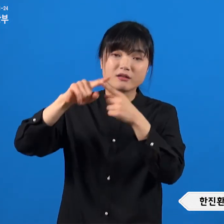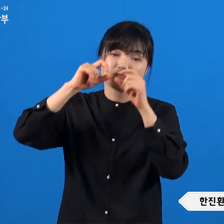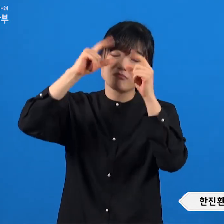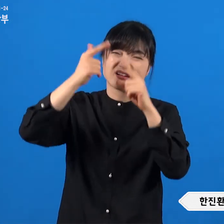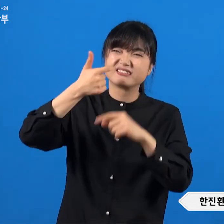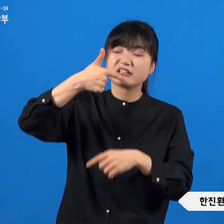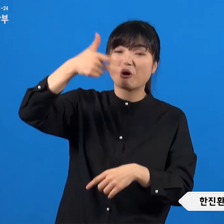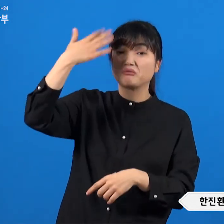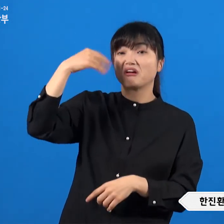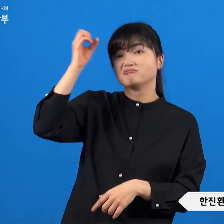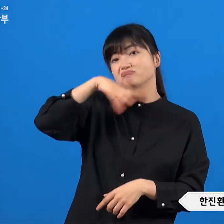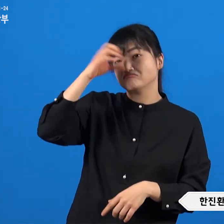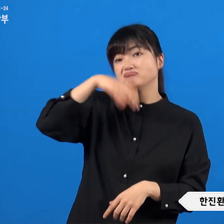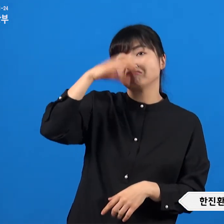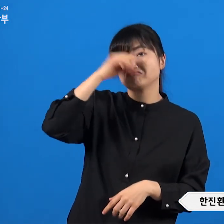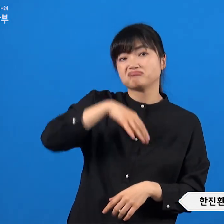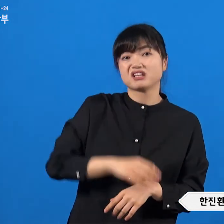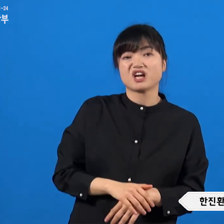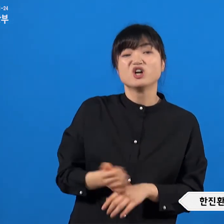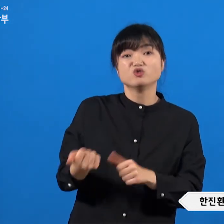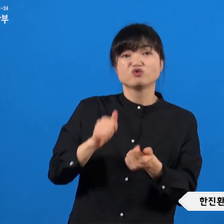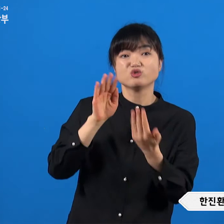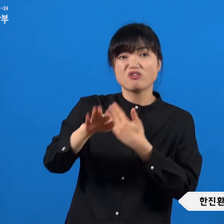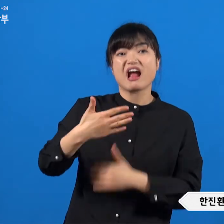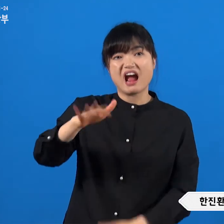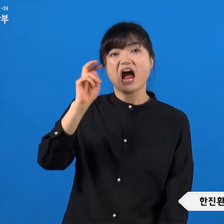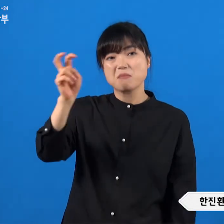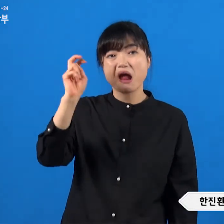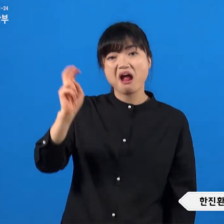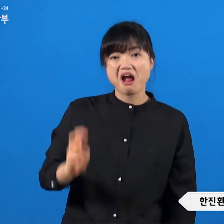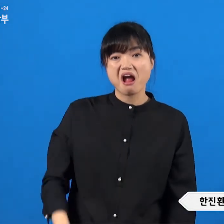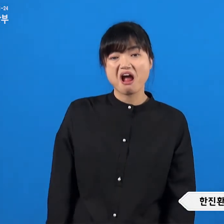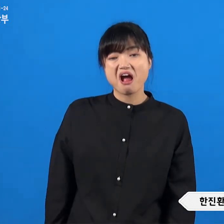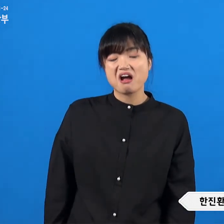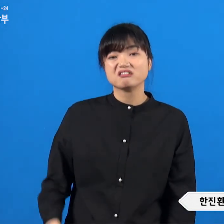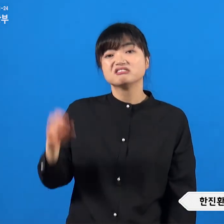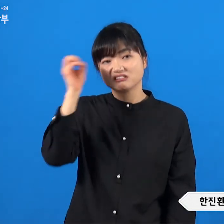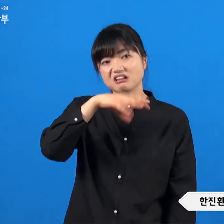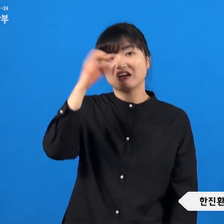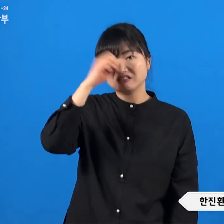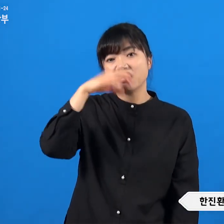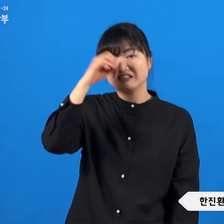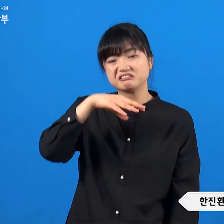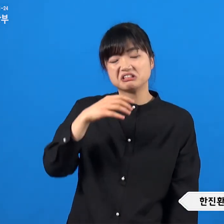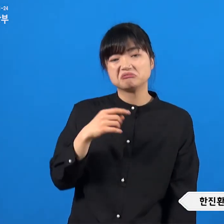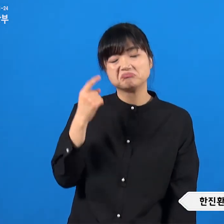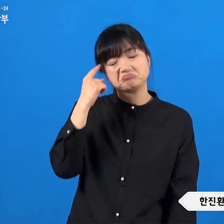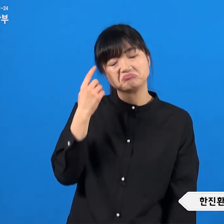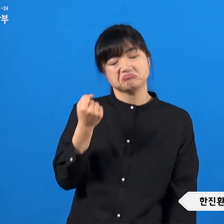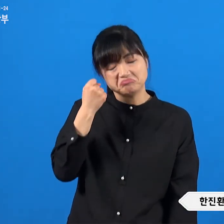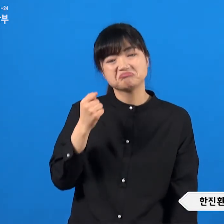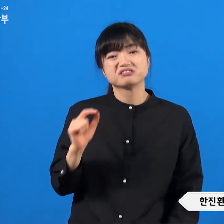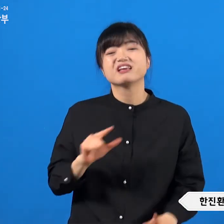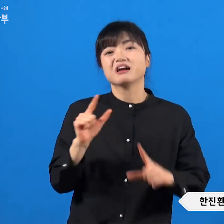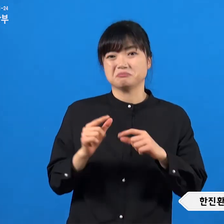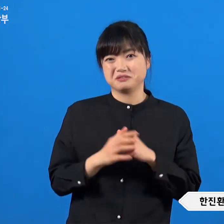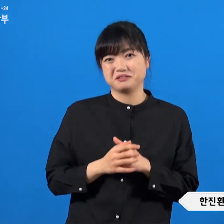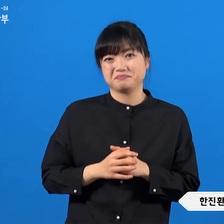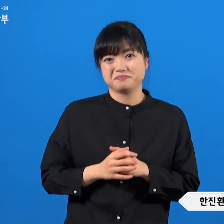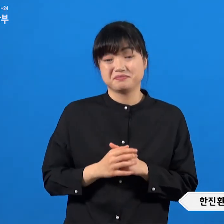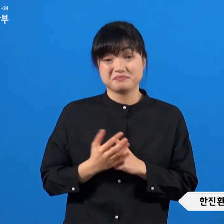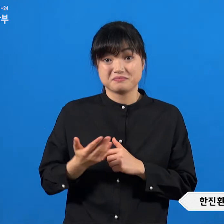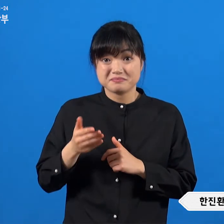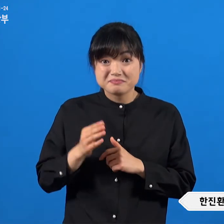전에는 천국 하면 그건 죽을 때나 생각해보는 그런 먼 훗날의 일로 치부하고 살았습니다.